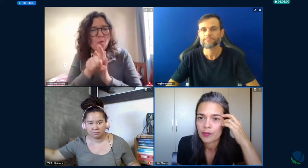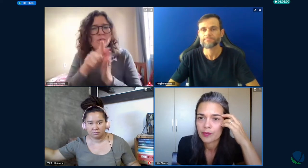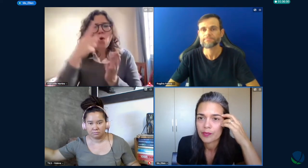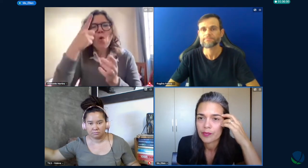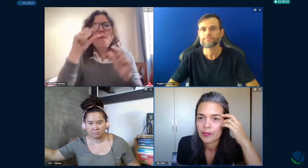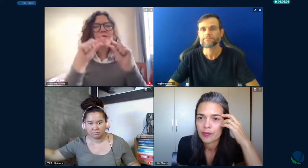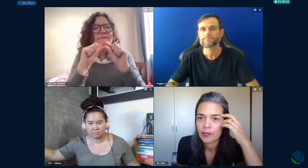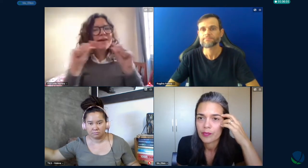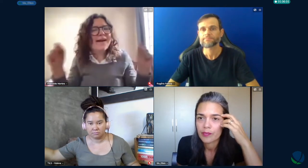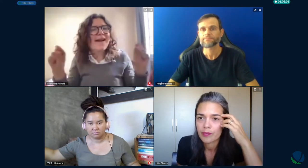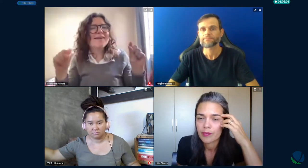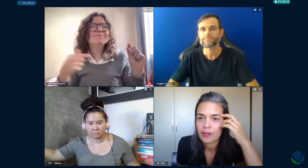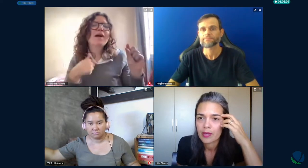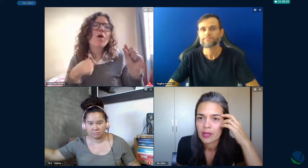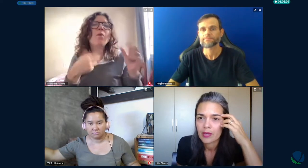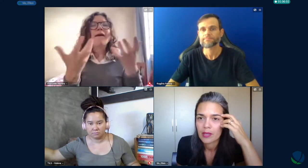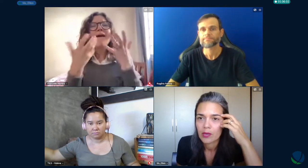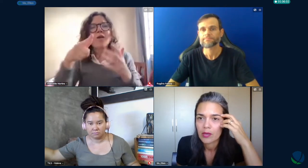interpretação.